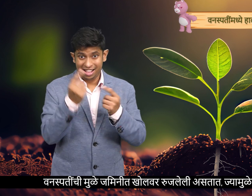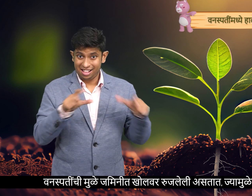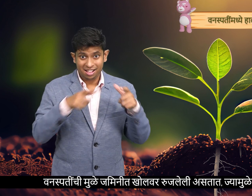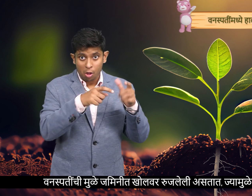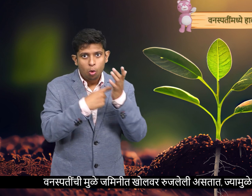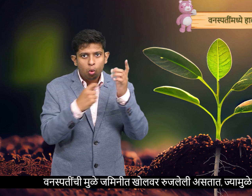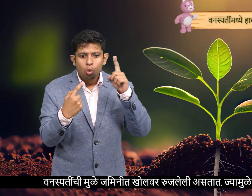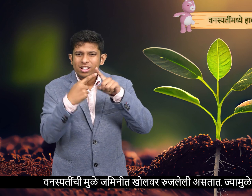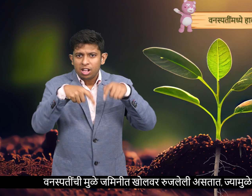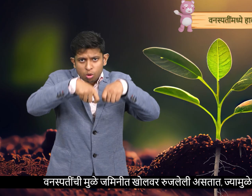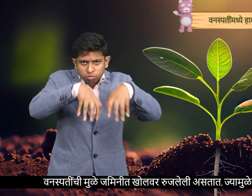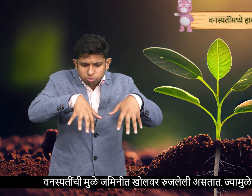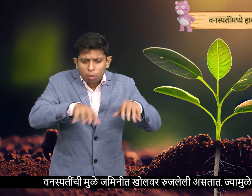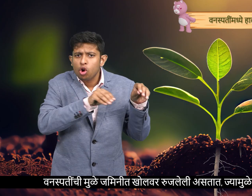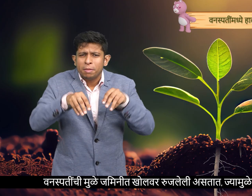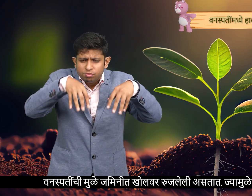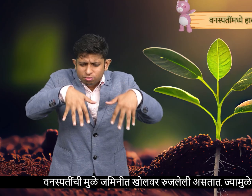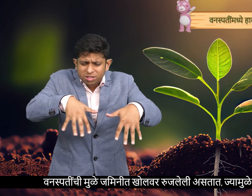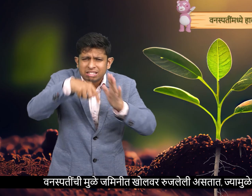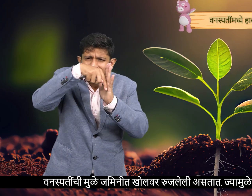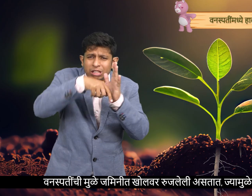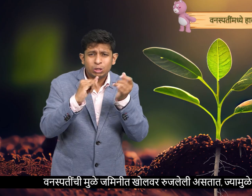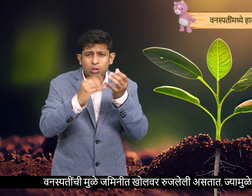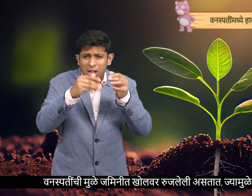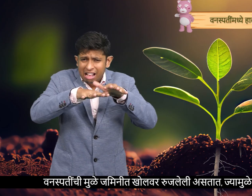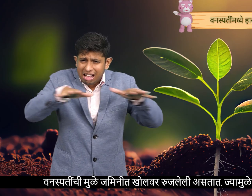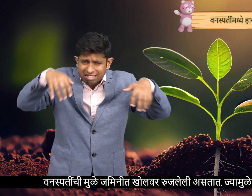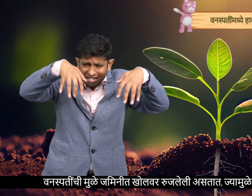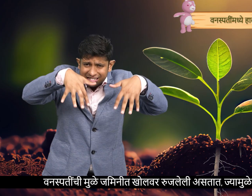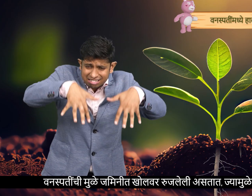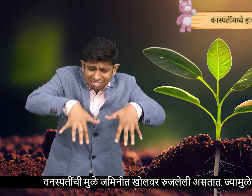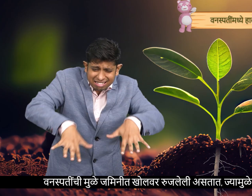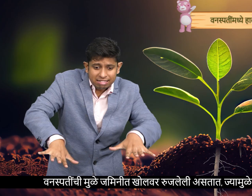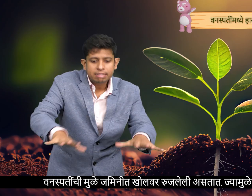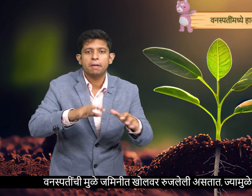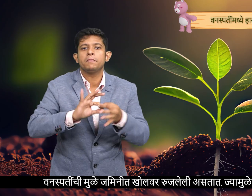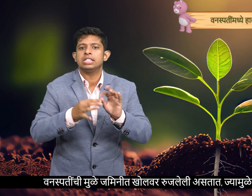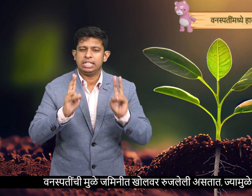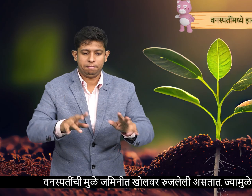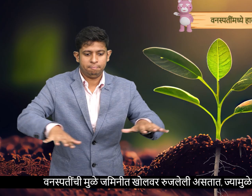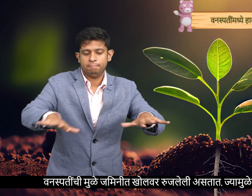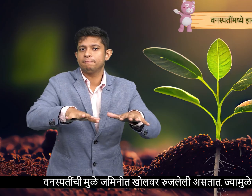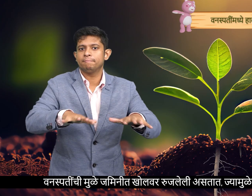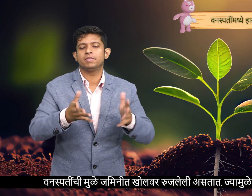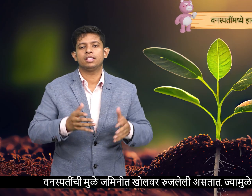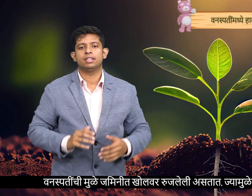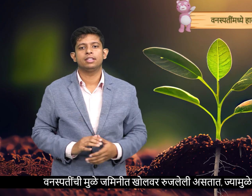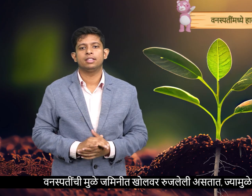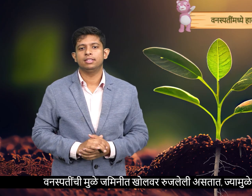वनस्पतींची मुळे जमिनीत खोलवर रुतलेली असतात, ज्यामुळे ती स्थिर